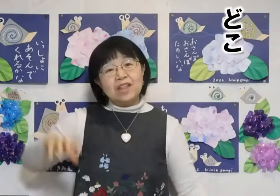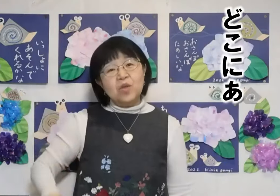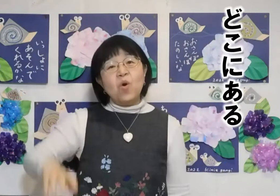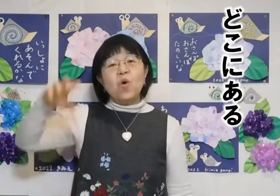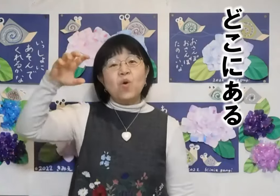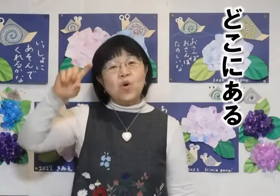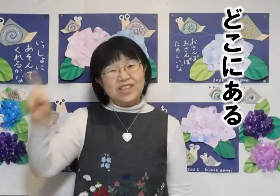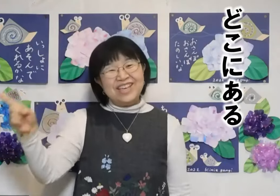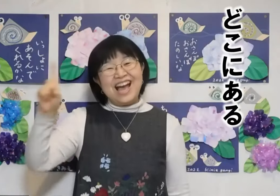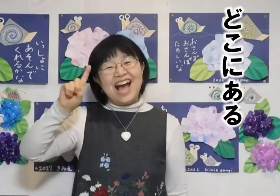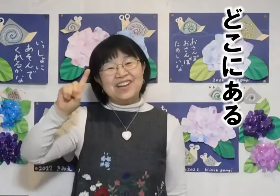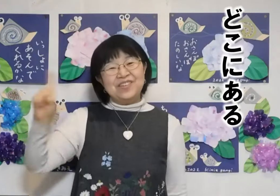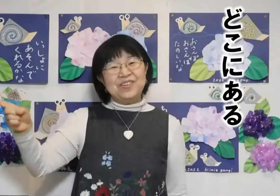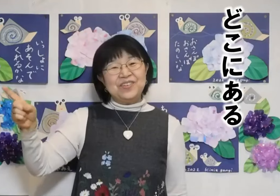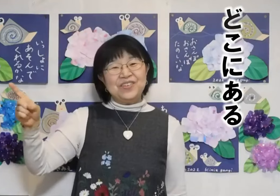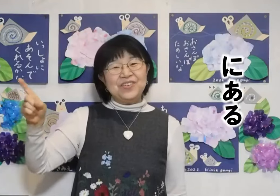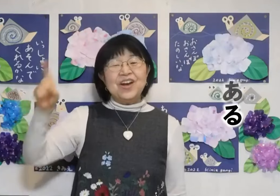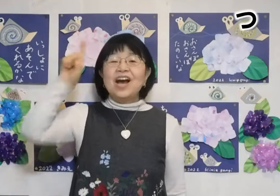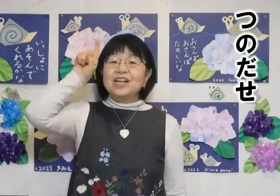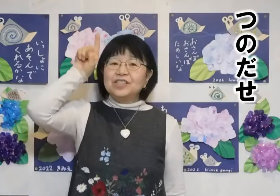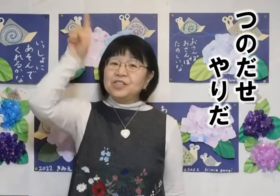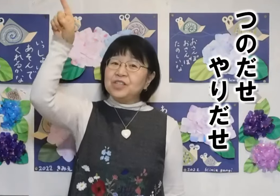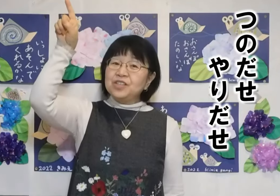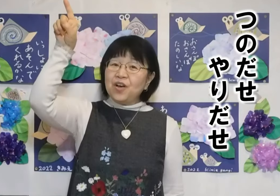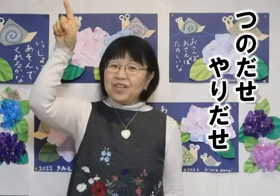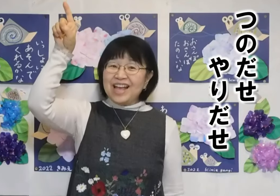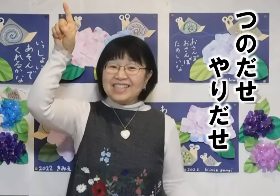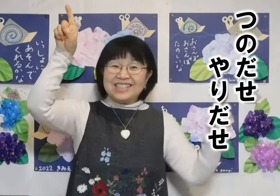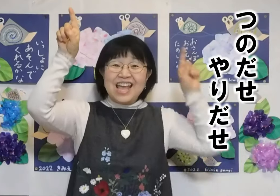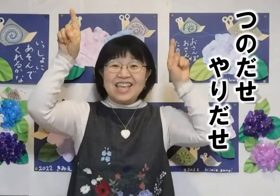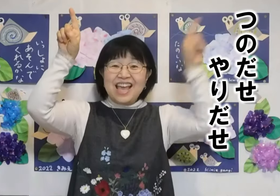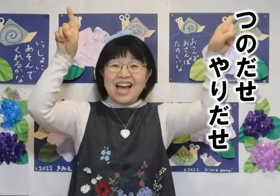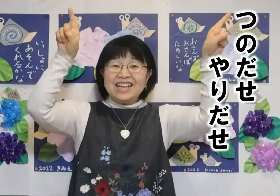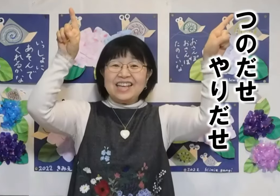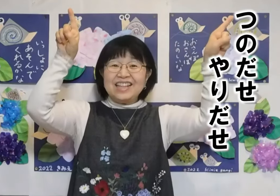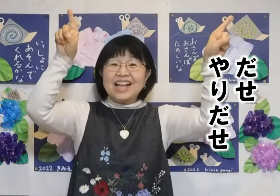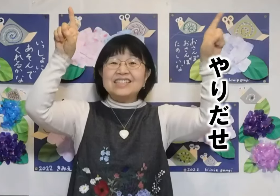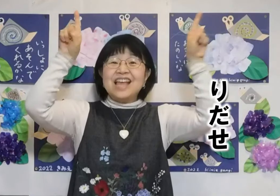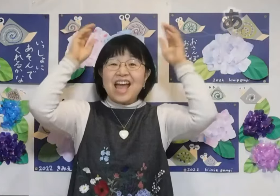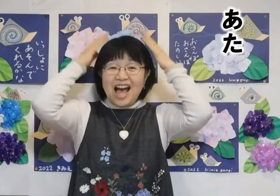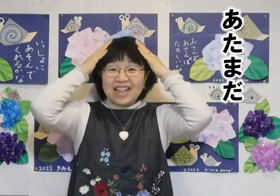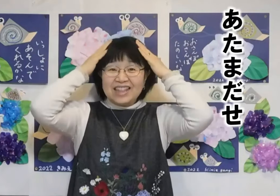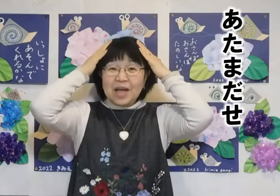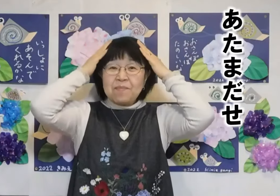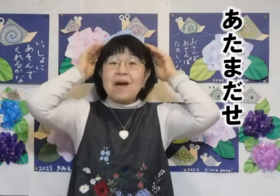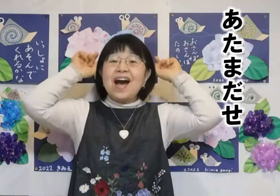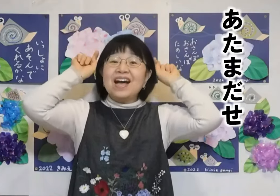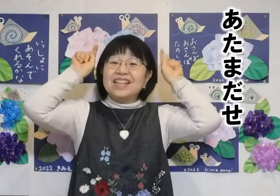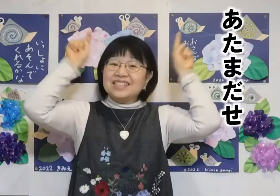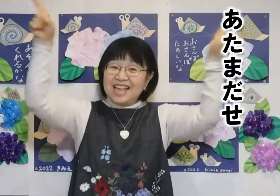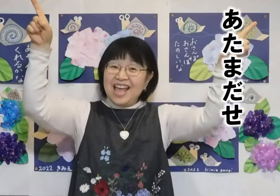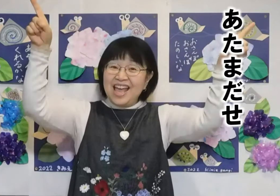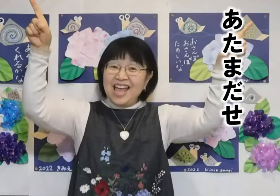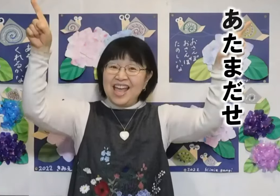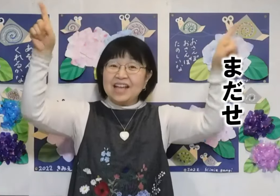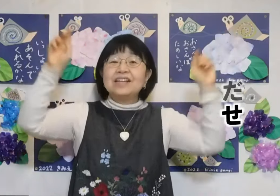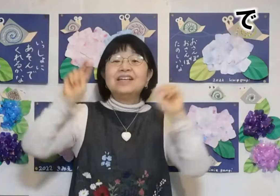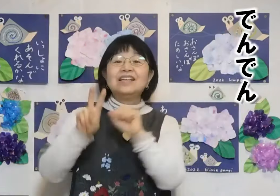どこにある、角出せ槍出せ頭出せ。